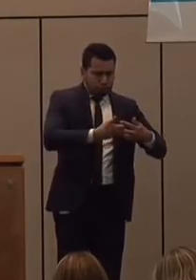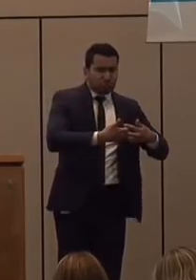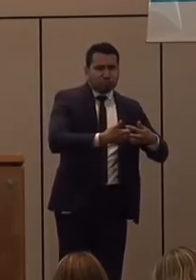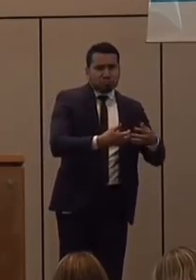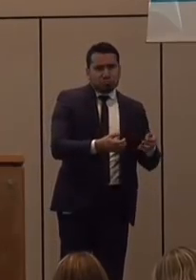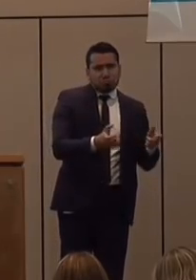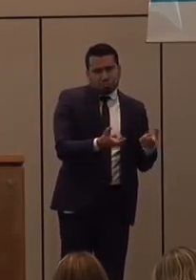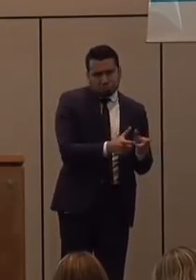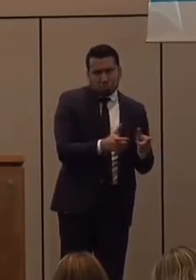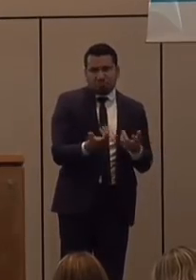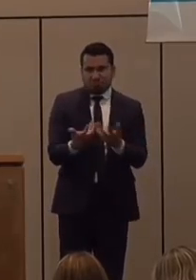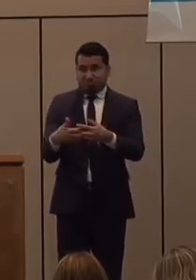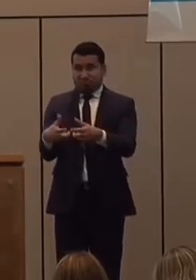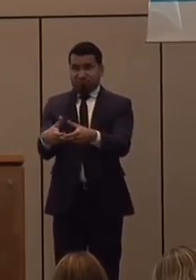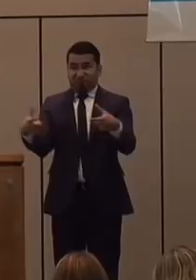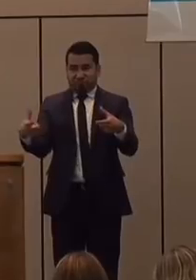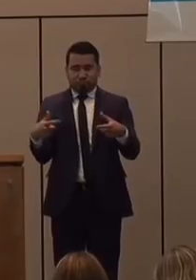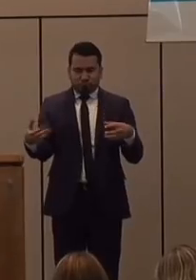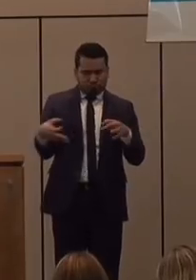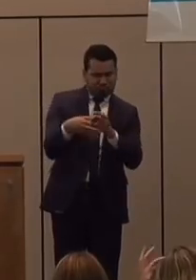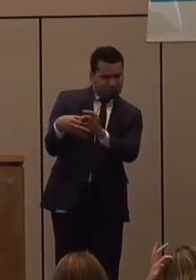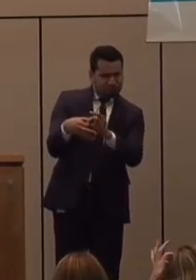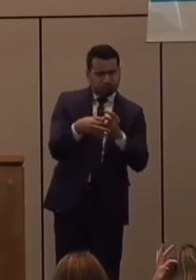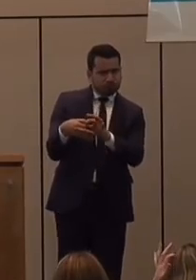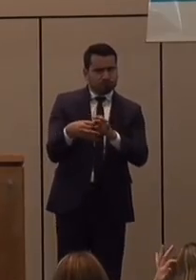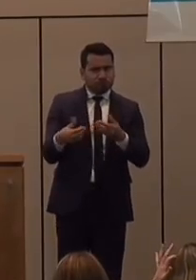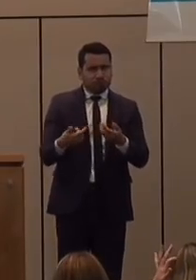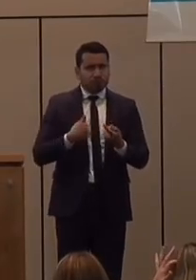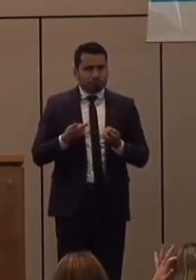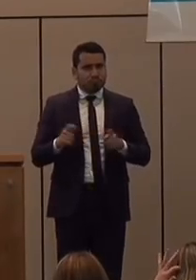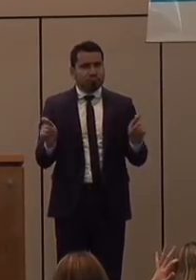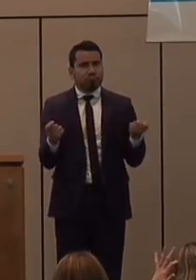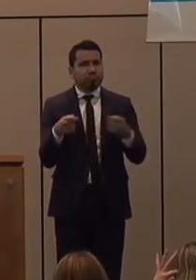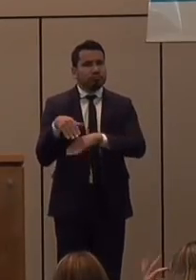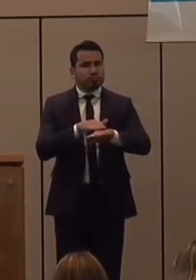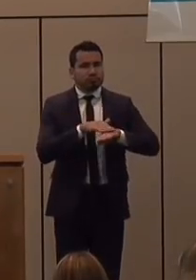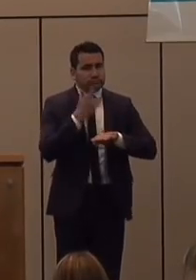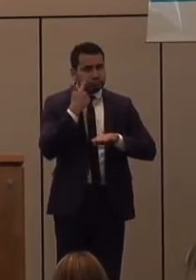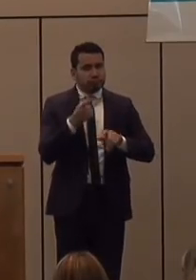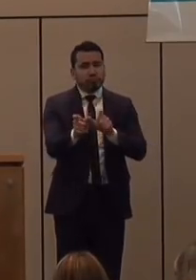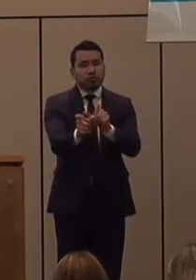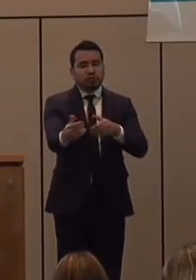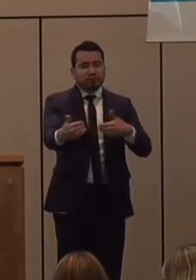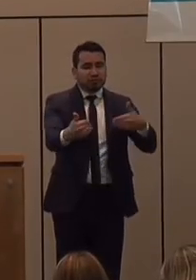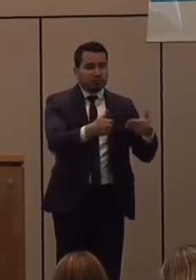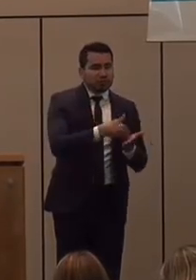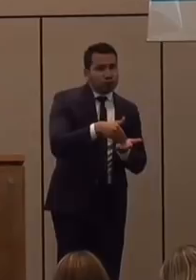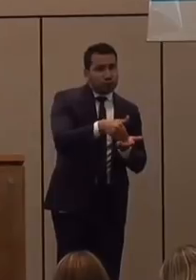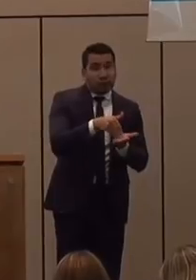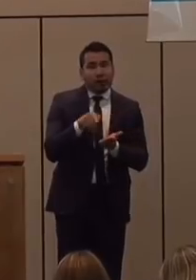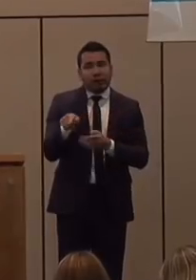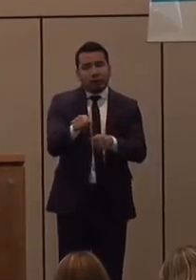o con las grandes superficies sino que hemos también empezado una campaña para trabajar al consumidor para que el